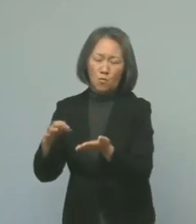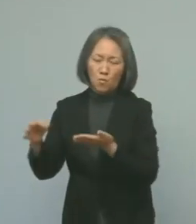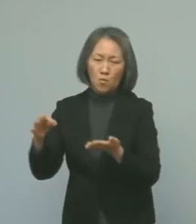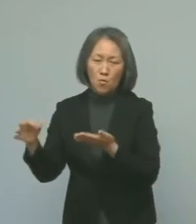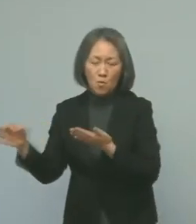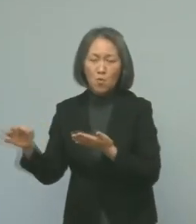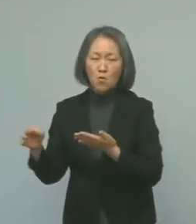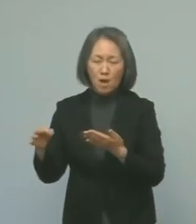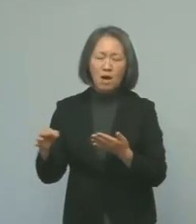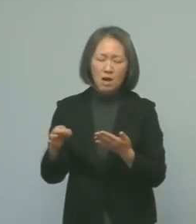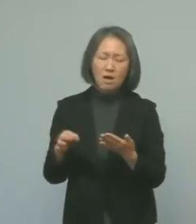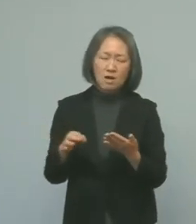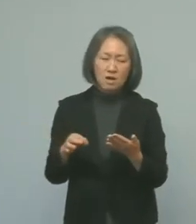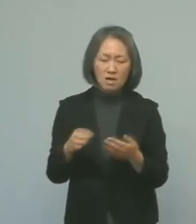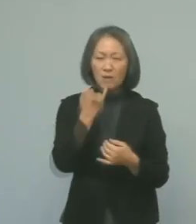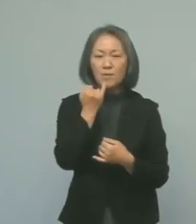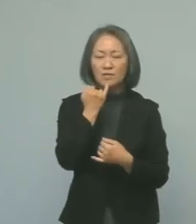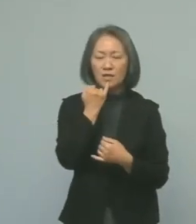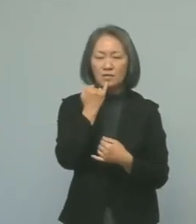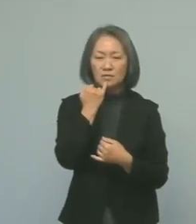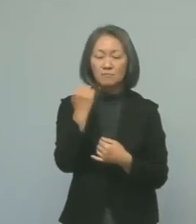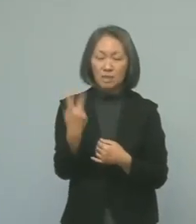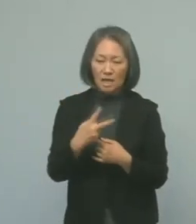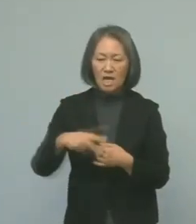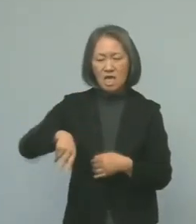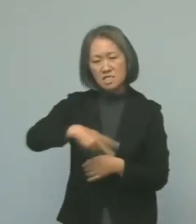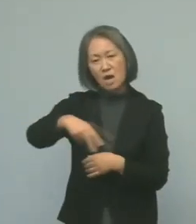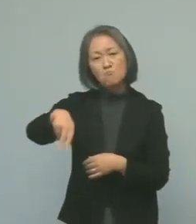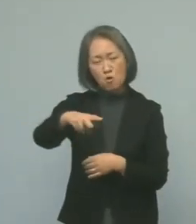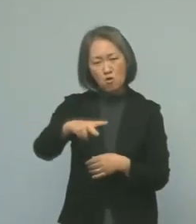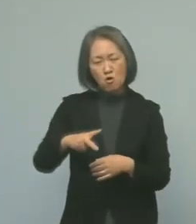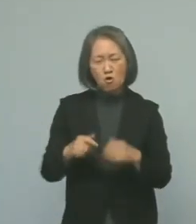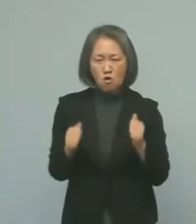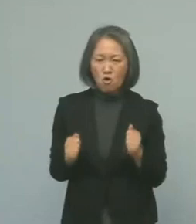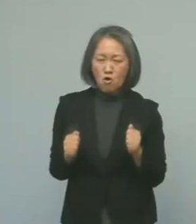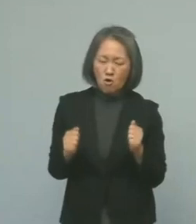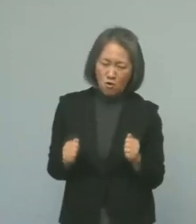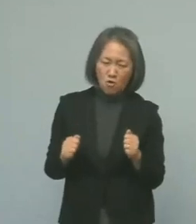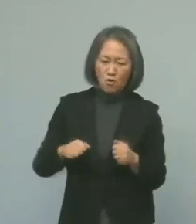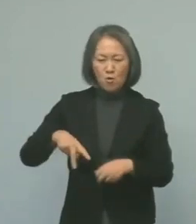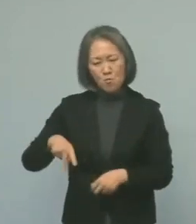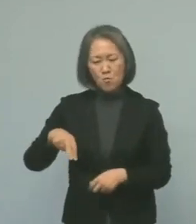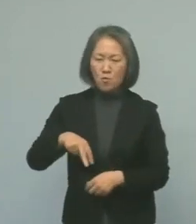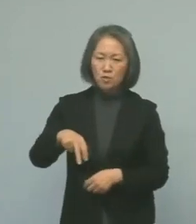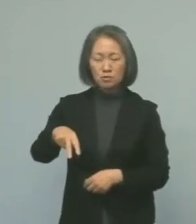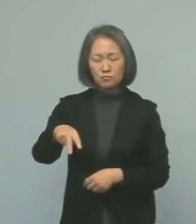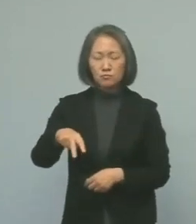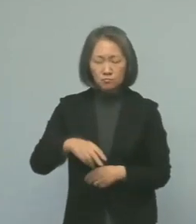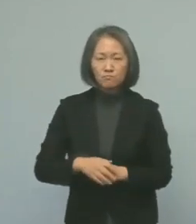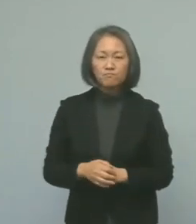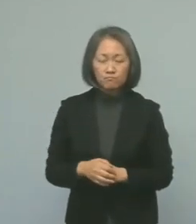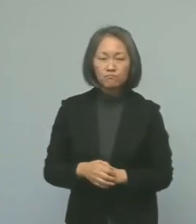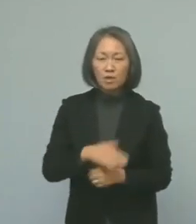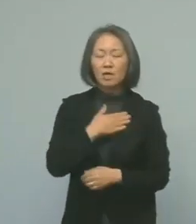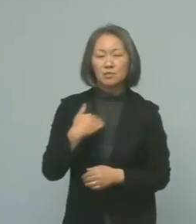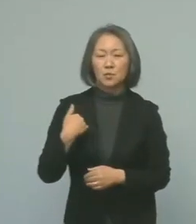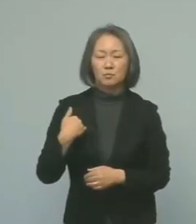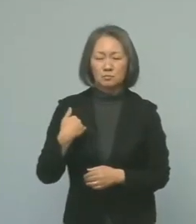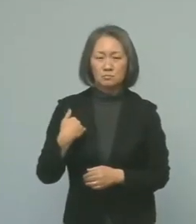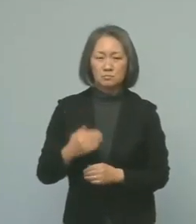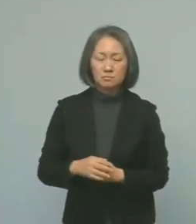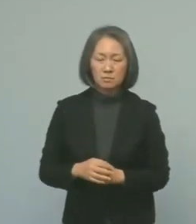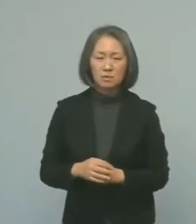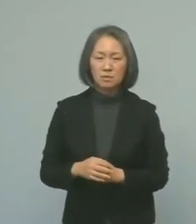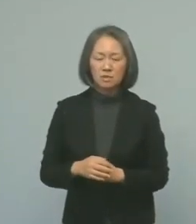し、散歩とかですね、ジョギングウォーキングといったことは大丈夫ということで、と